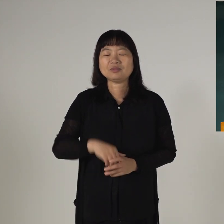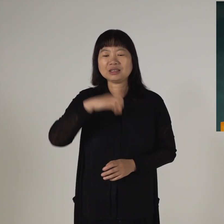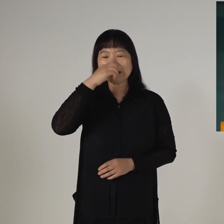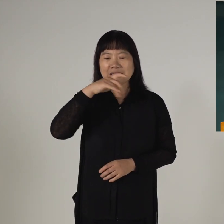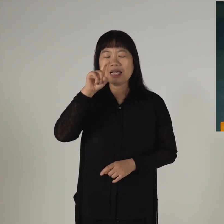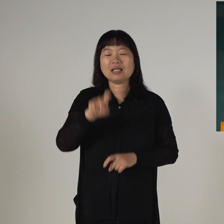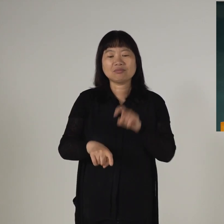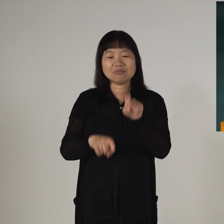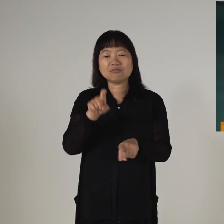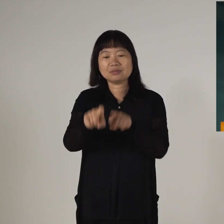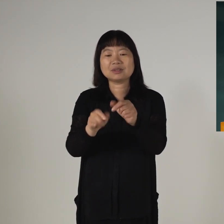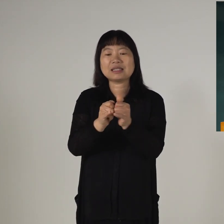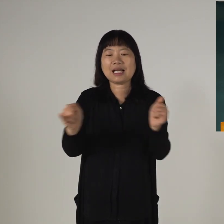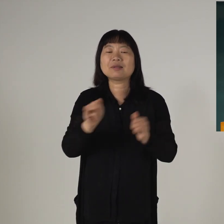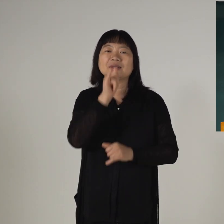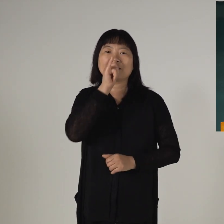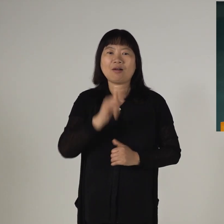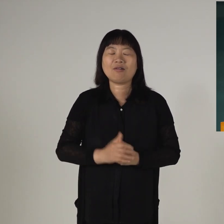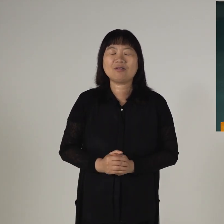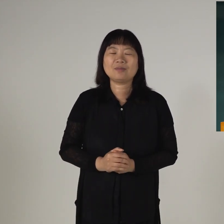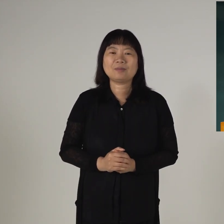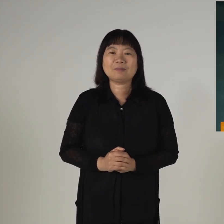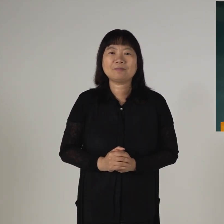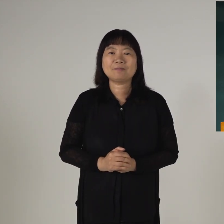덤벙덤벙 따라만 오는 사람이 있어요.